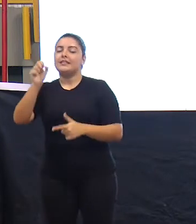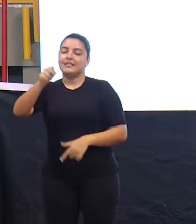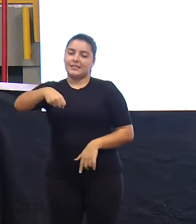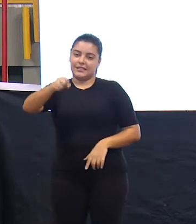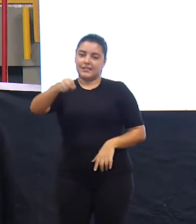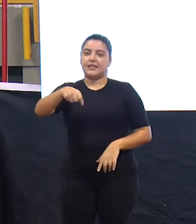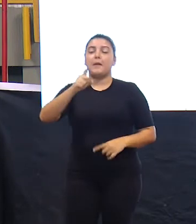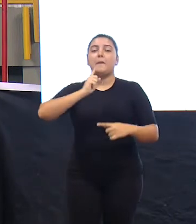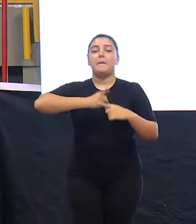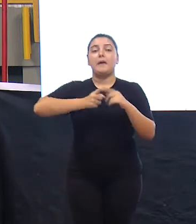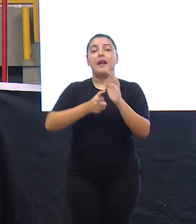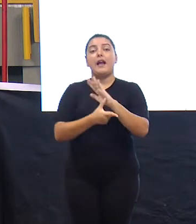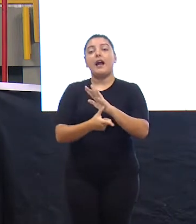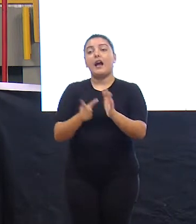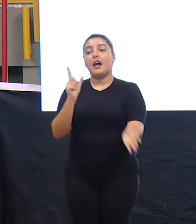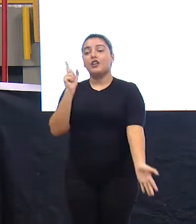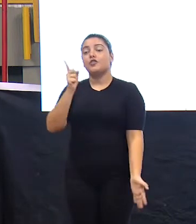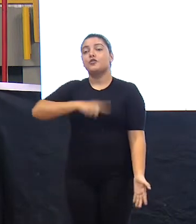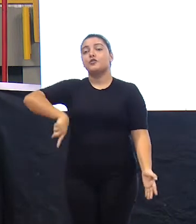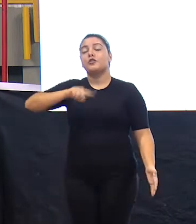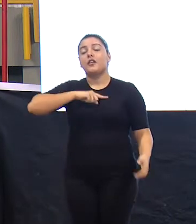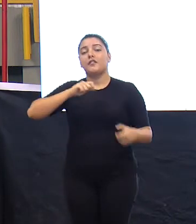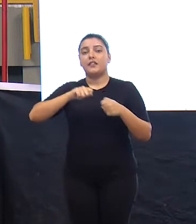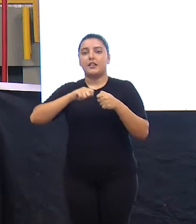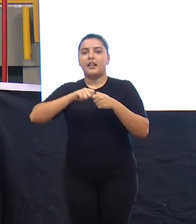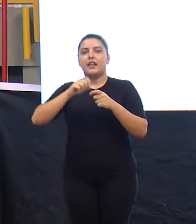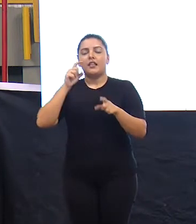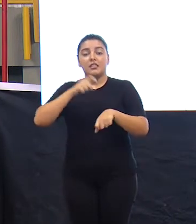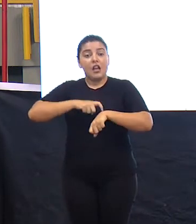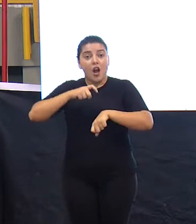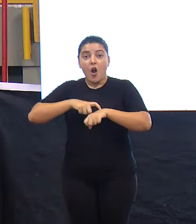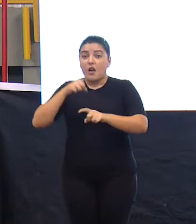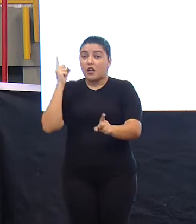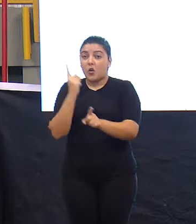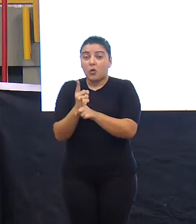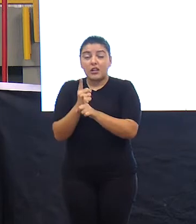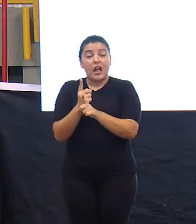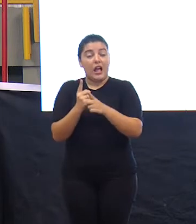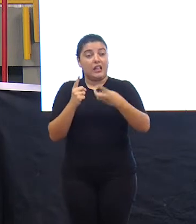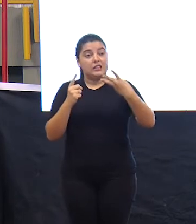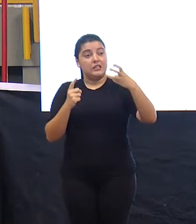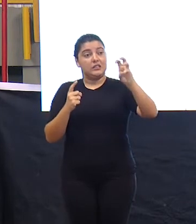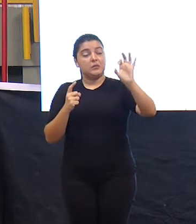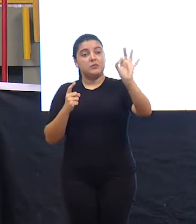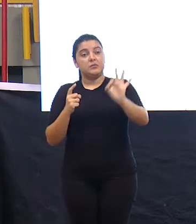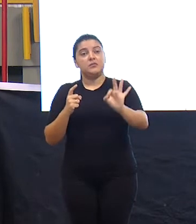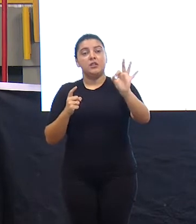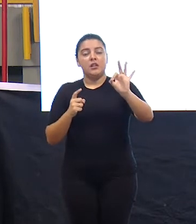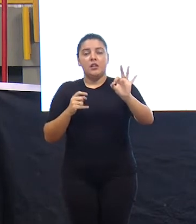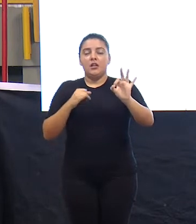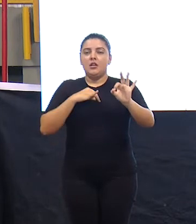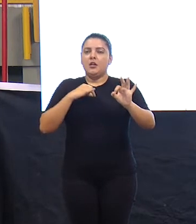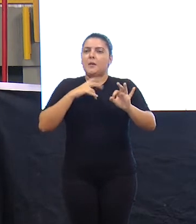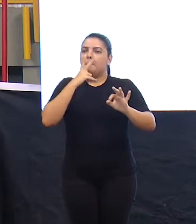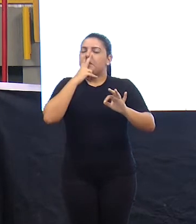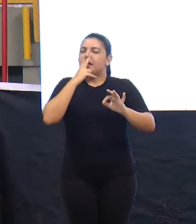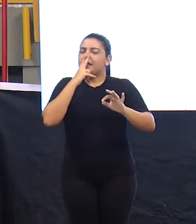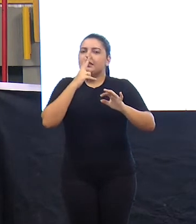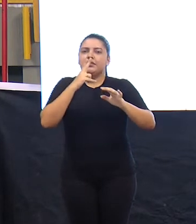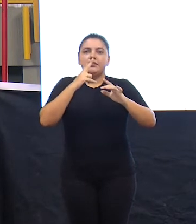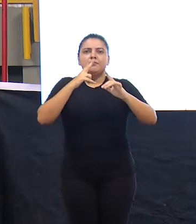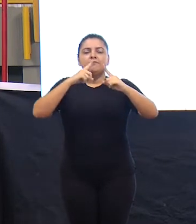Sim, porque antes o que é que a gente fazia? Para eu encontrar 35%, você tinha que acabar executando um